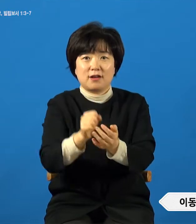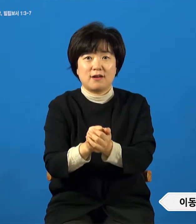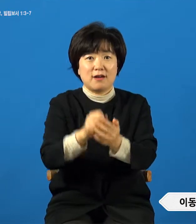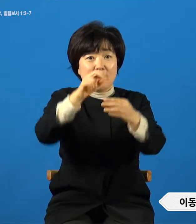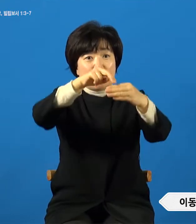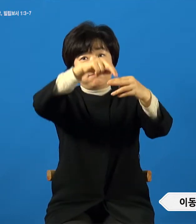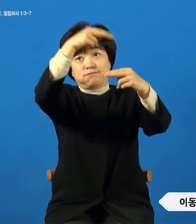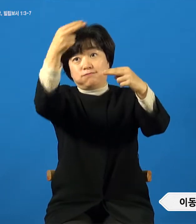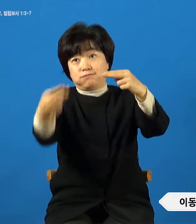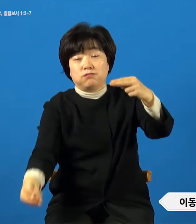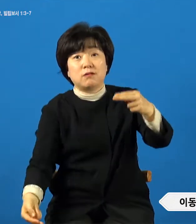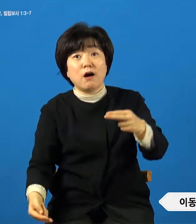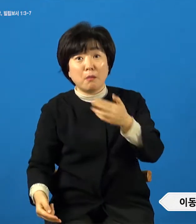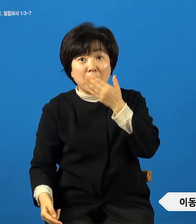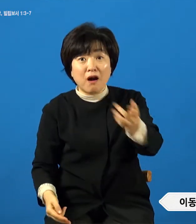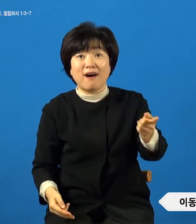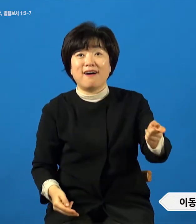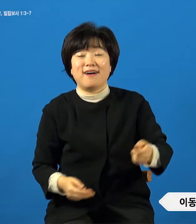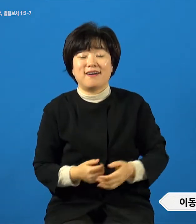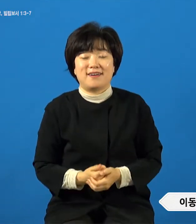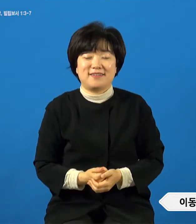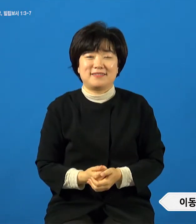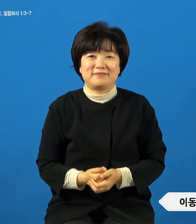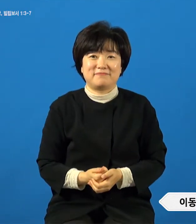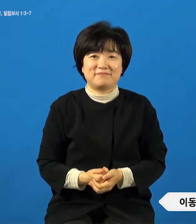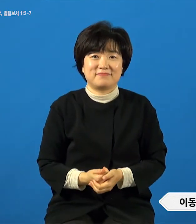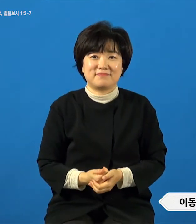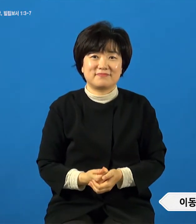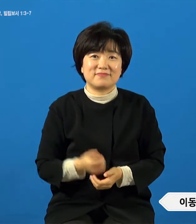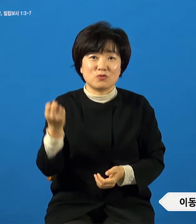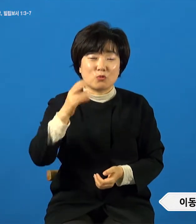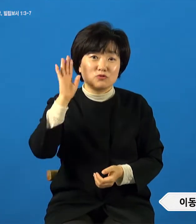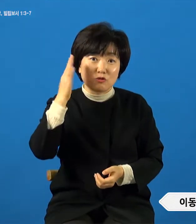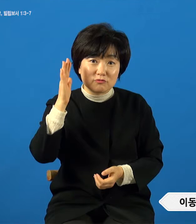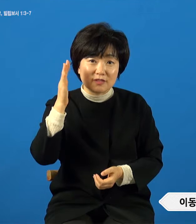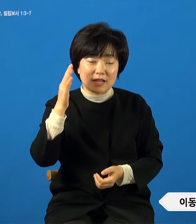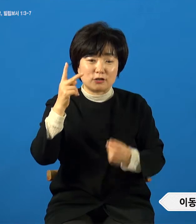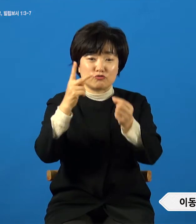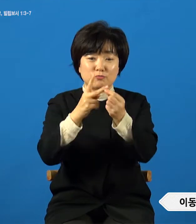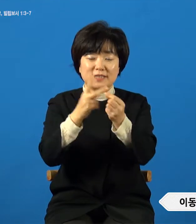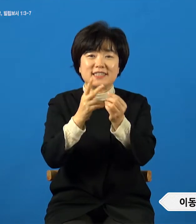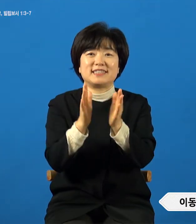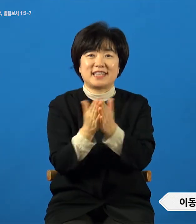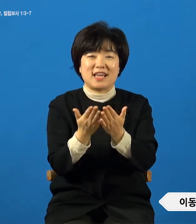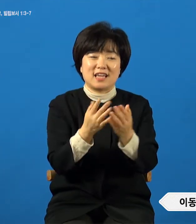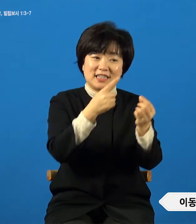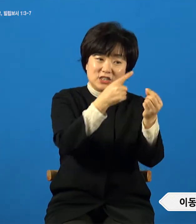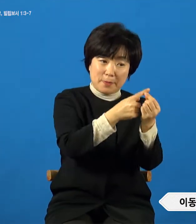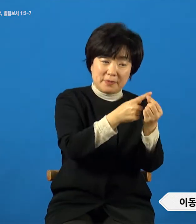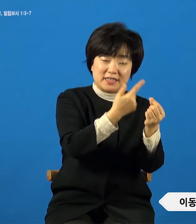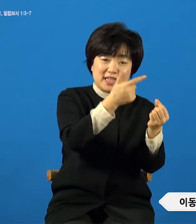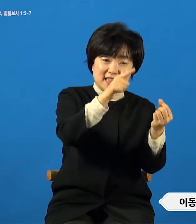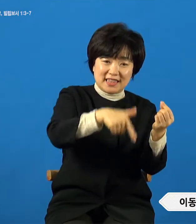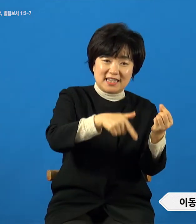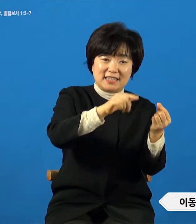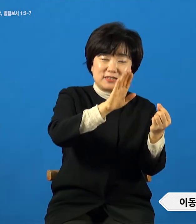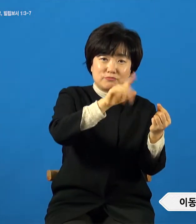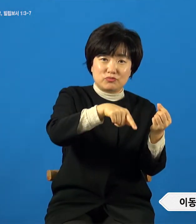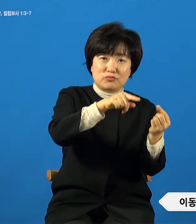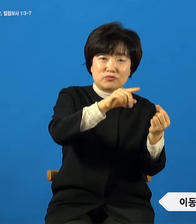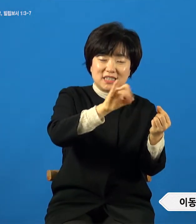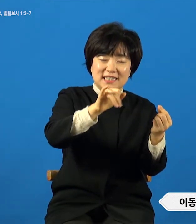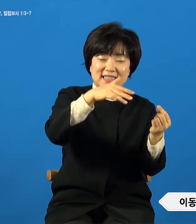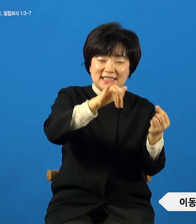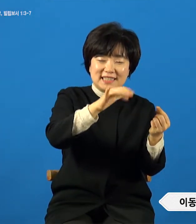지금 도전하고 있습니다. 그리고 최근에 두 번째 책, 첫 번째는 닉 부이치치의 허그, 첫